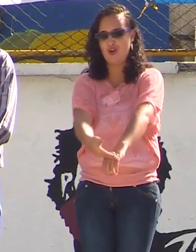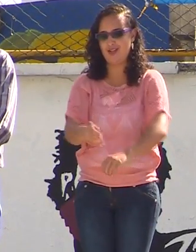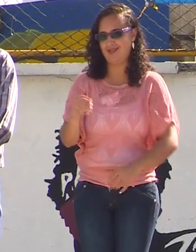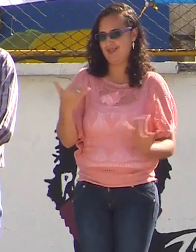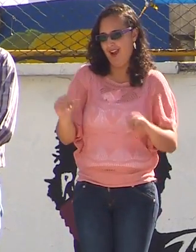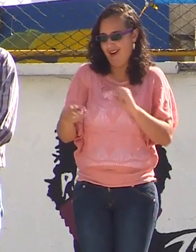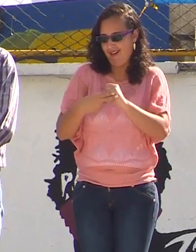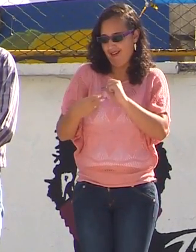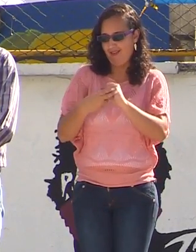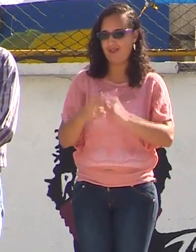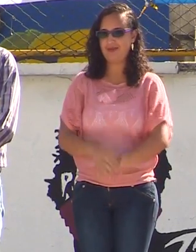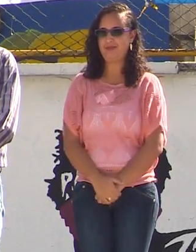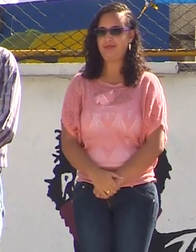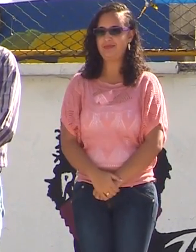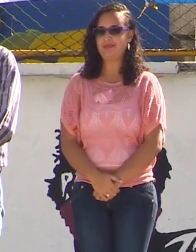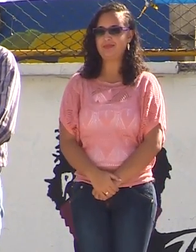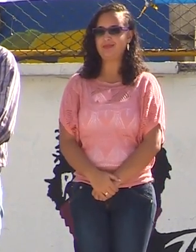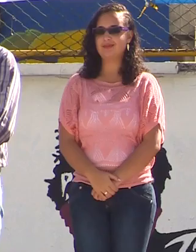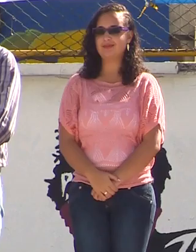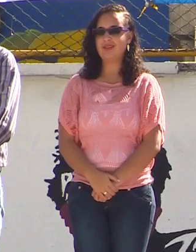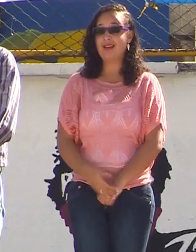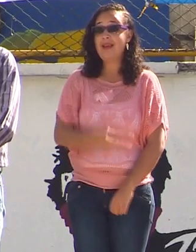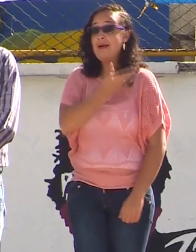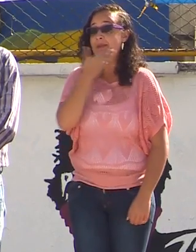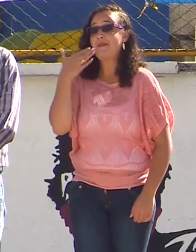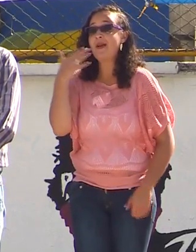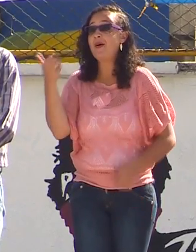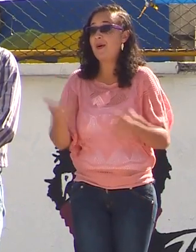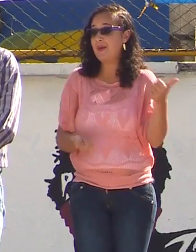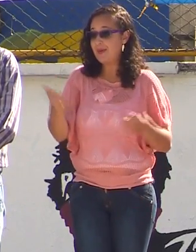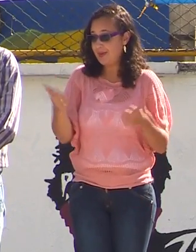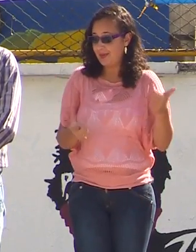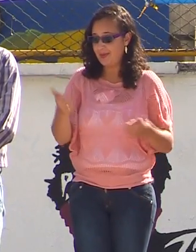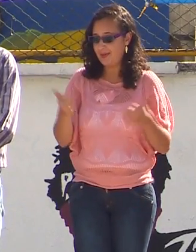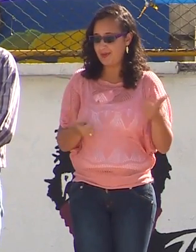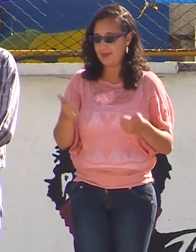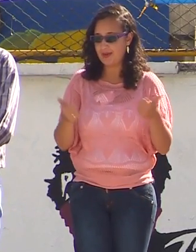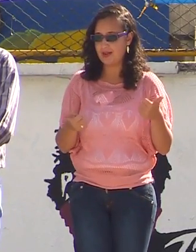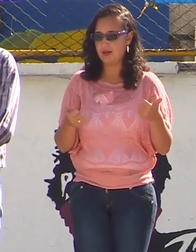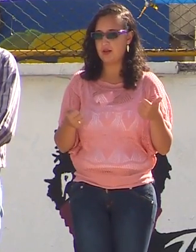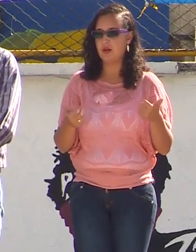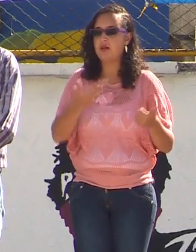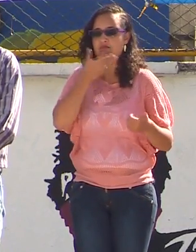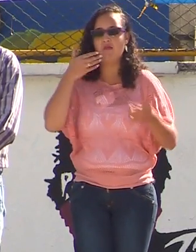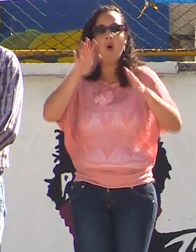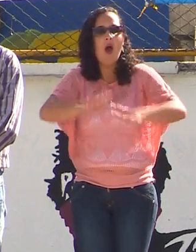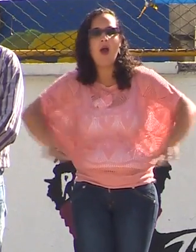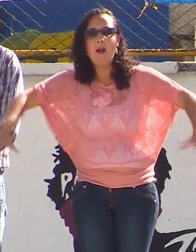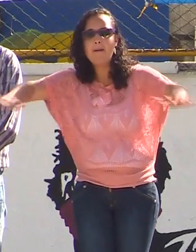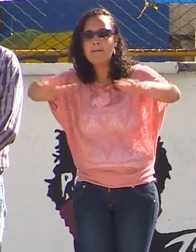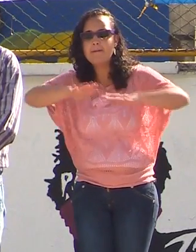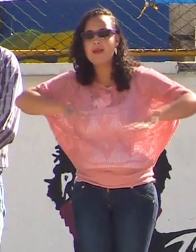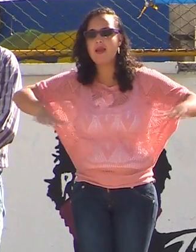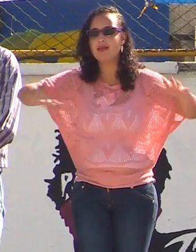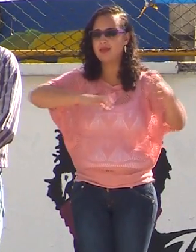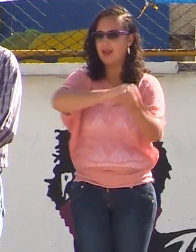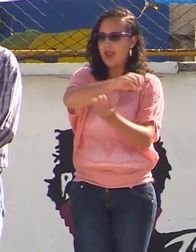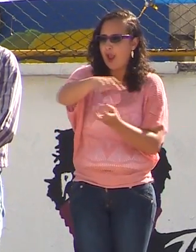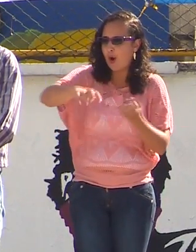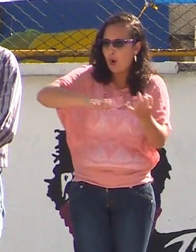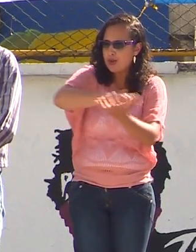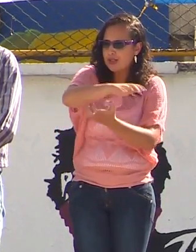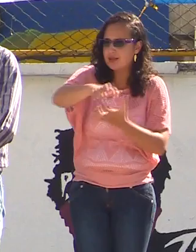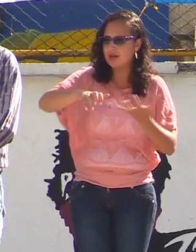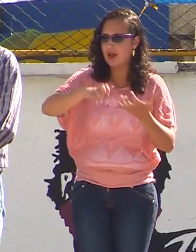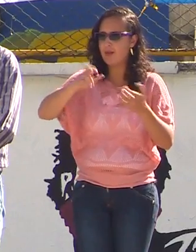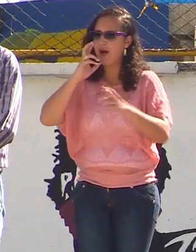Pero mejor aún, una oportunidad más para el ecosistema, una expresión de